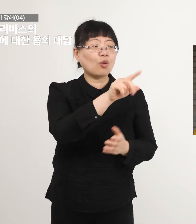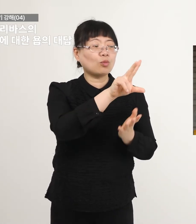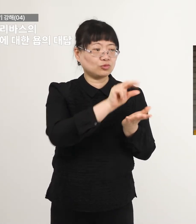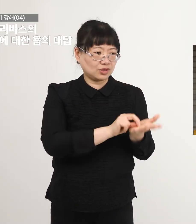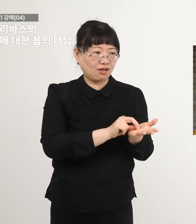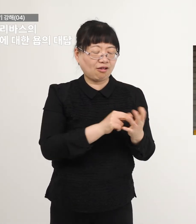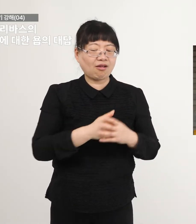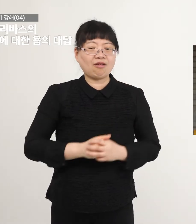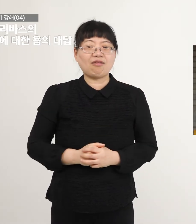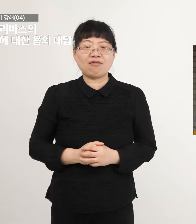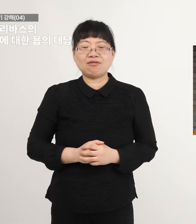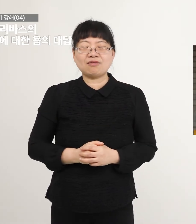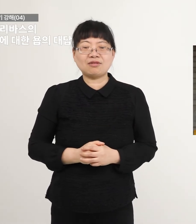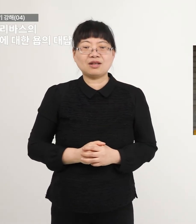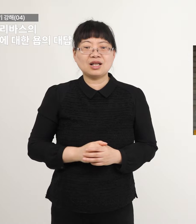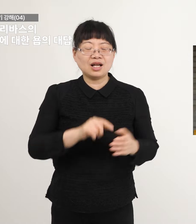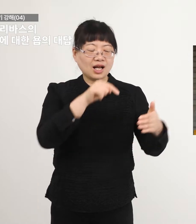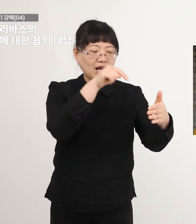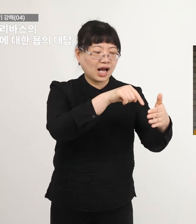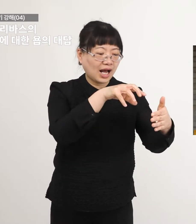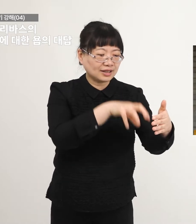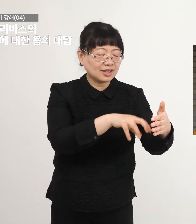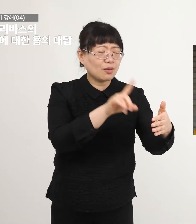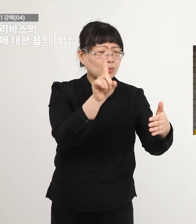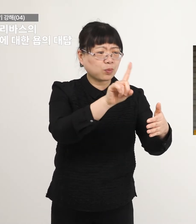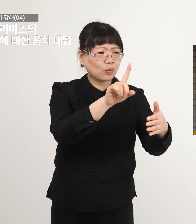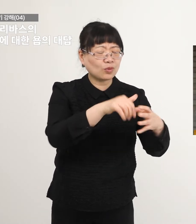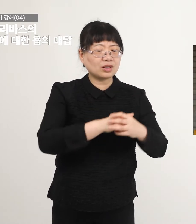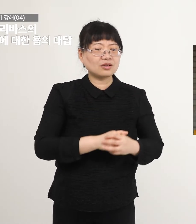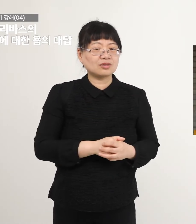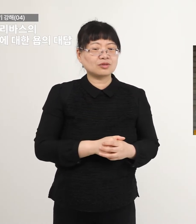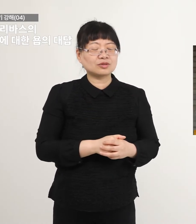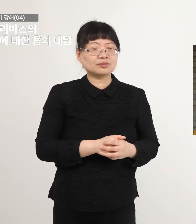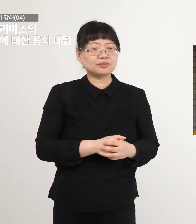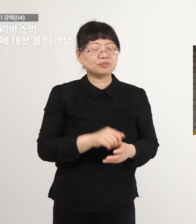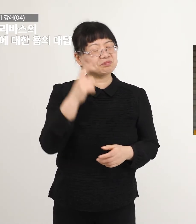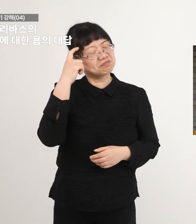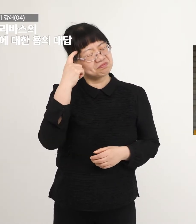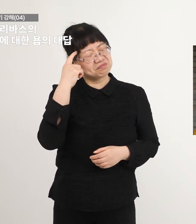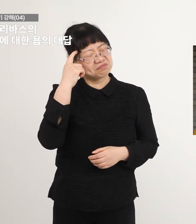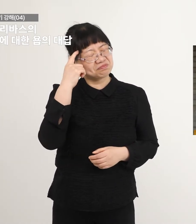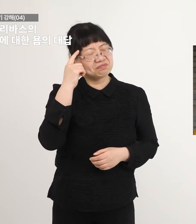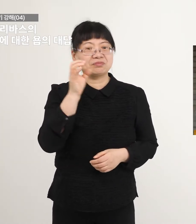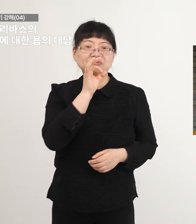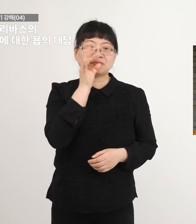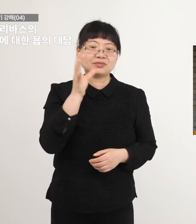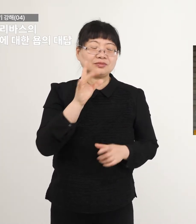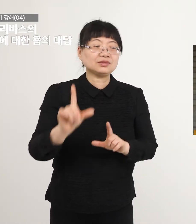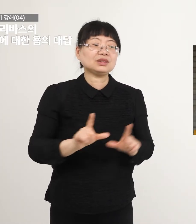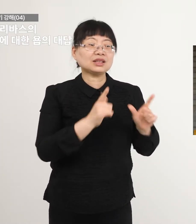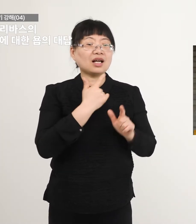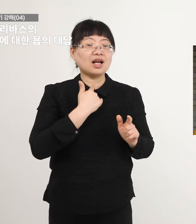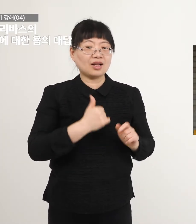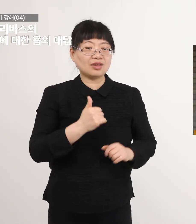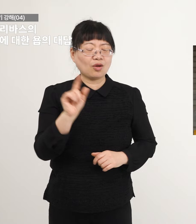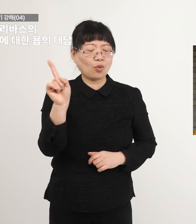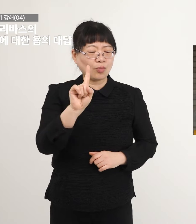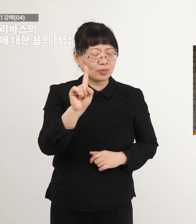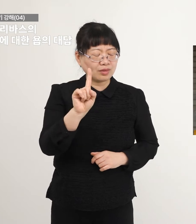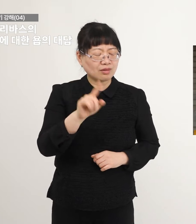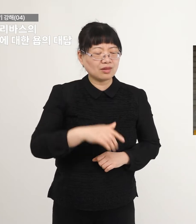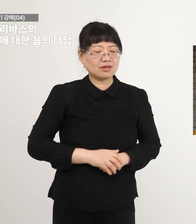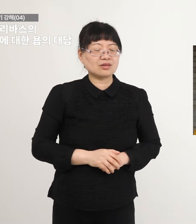문제야. 네 속에 뭔가 너도 인지하지 못하고 살아왔던